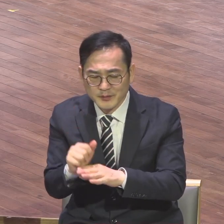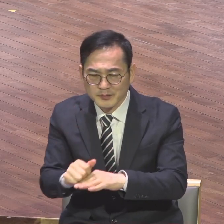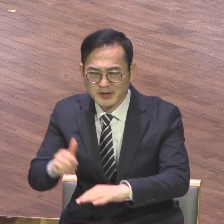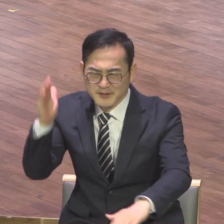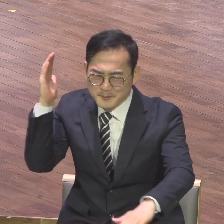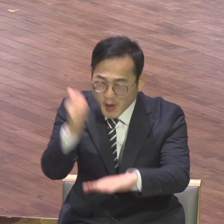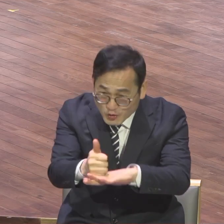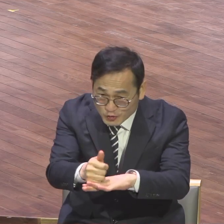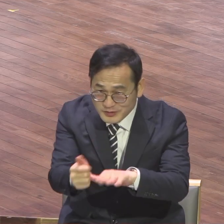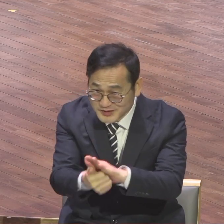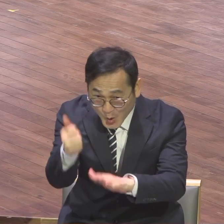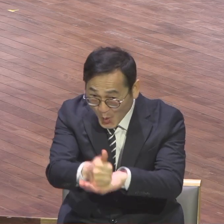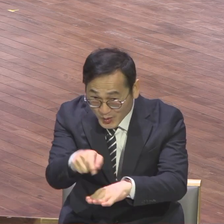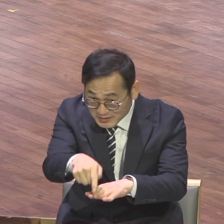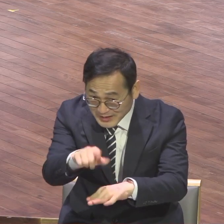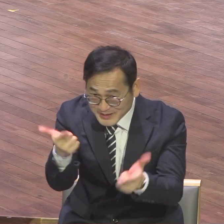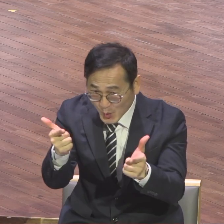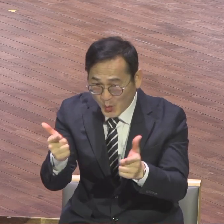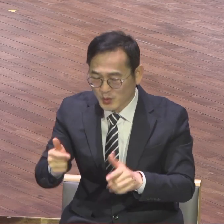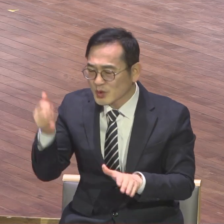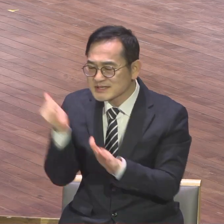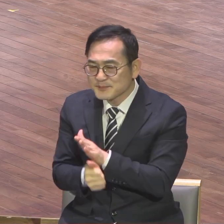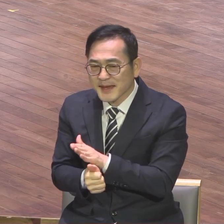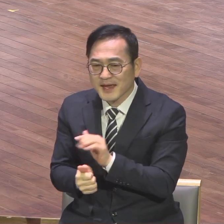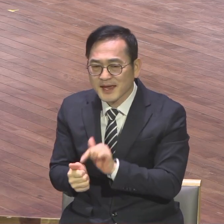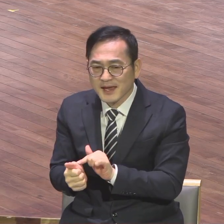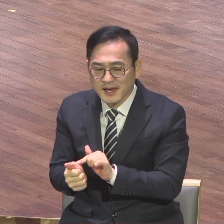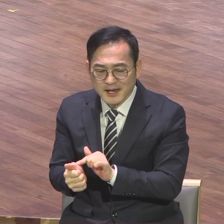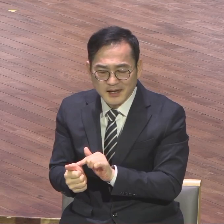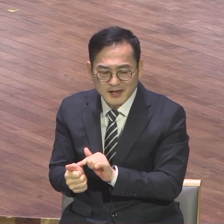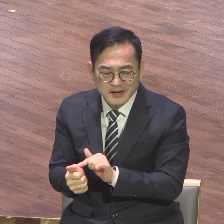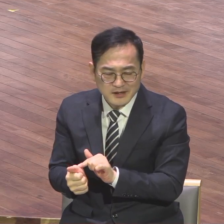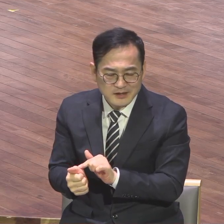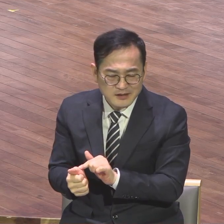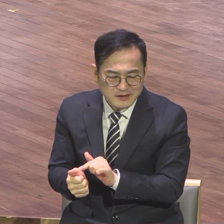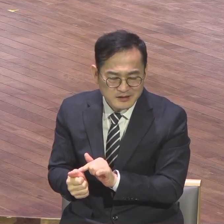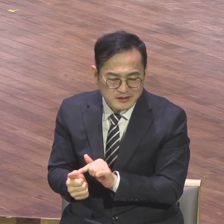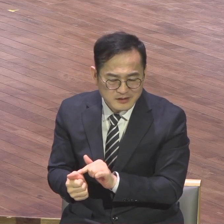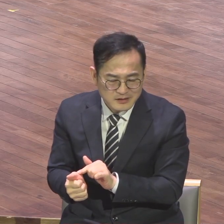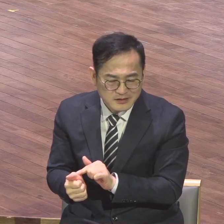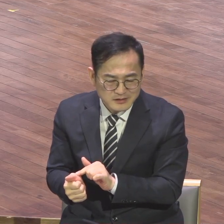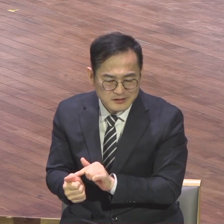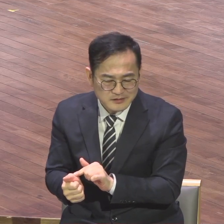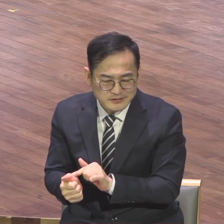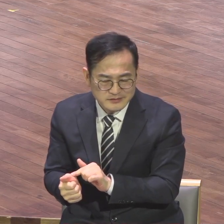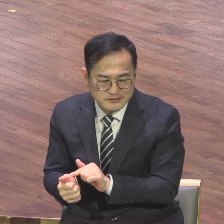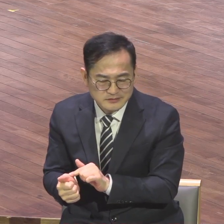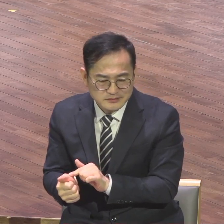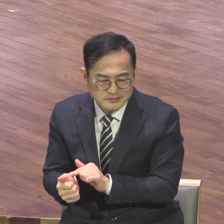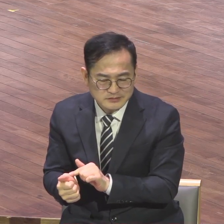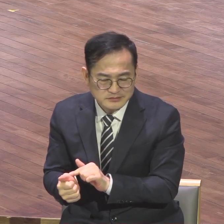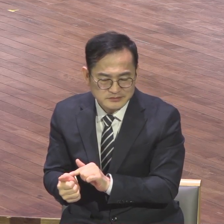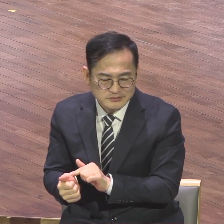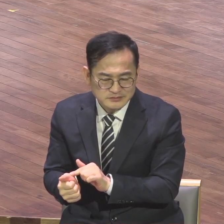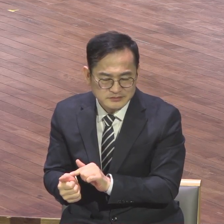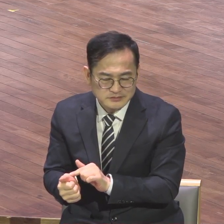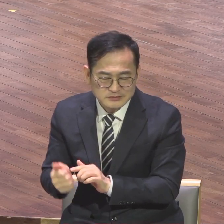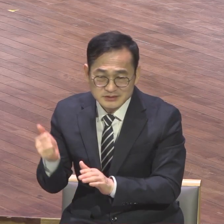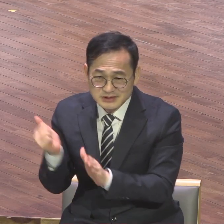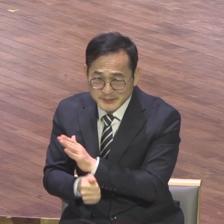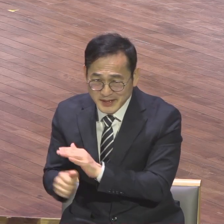최종적인 것이 아니며 실패는 치명적인 것이 아니다. 중요한 것은 지속하고자